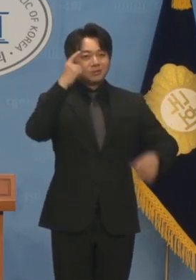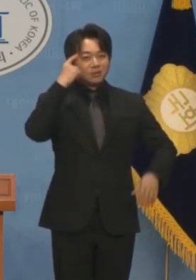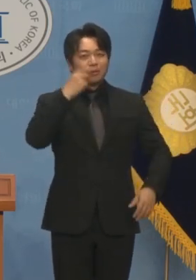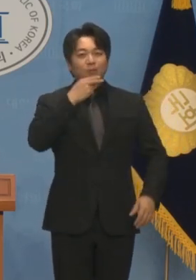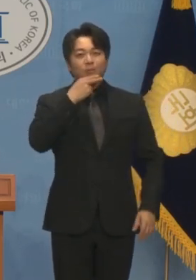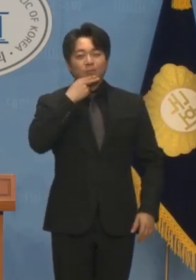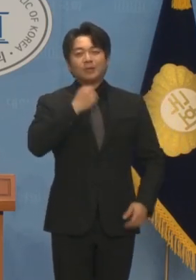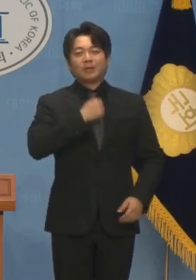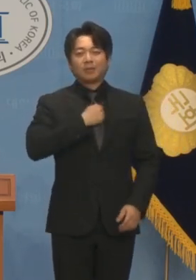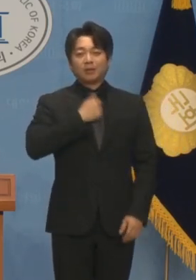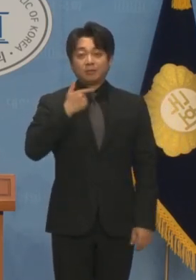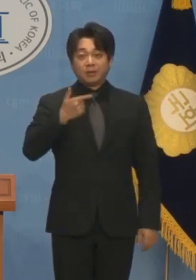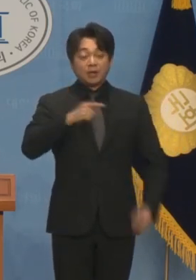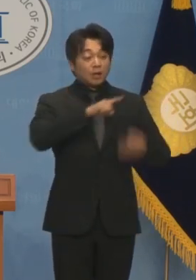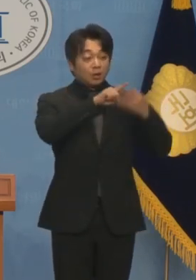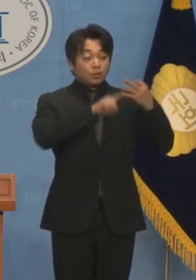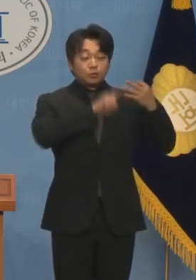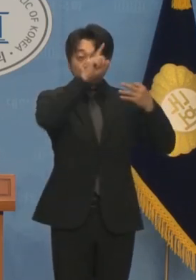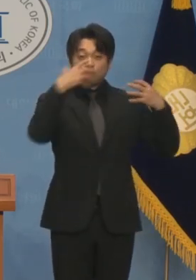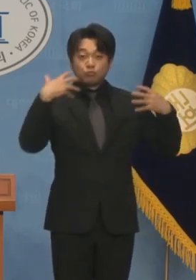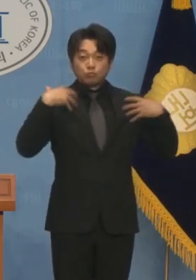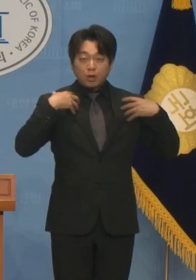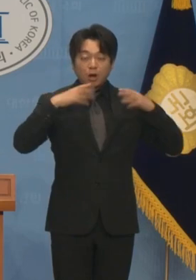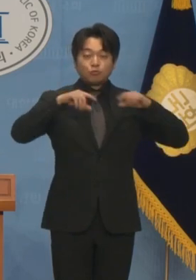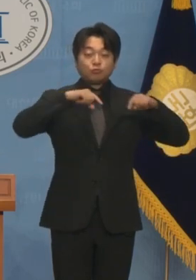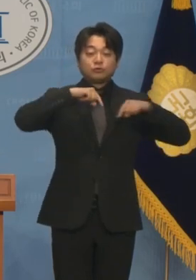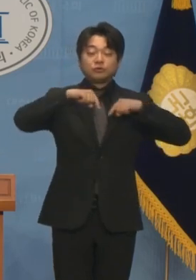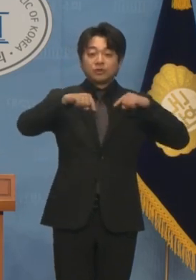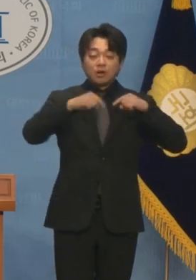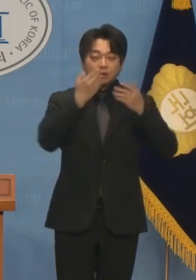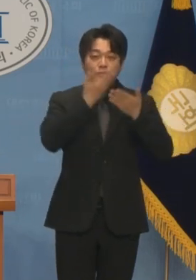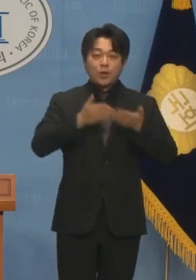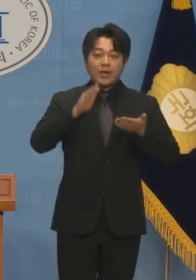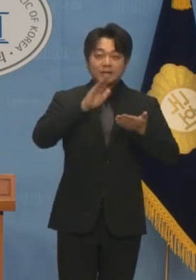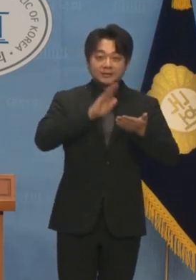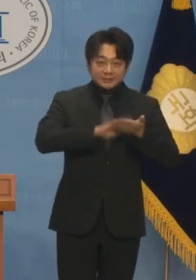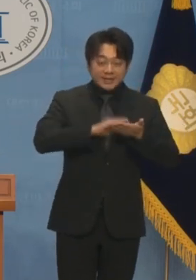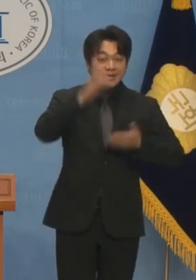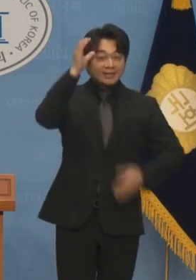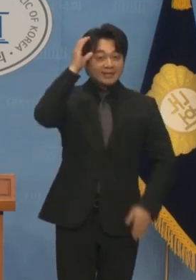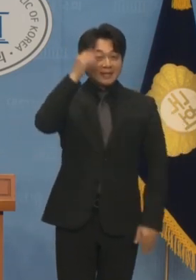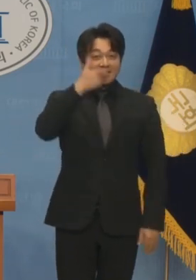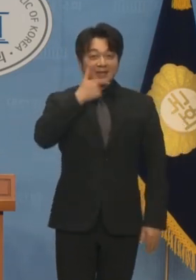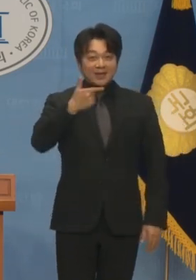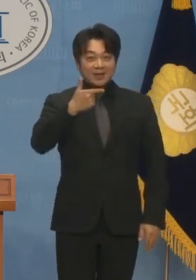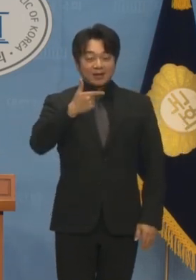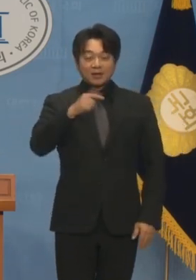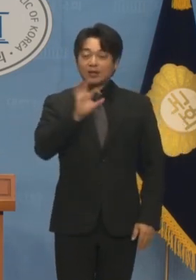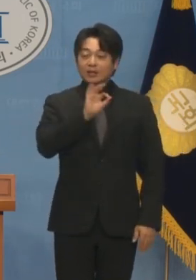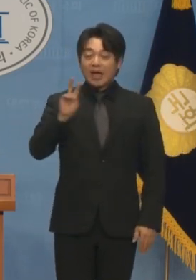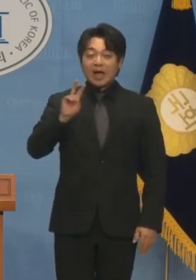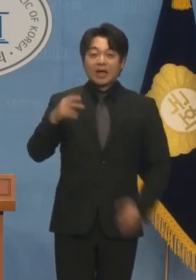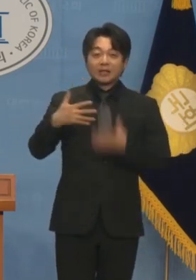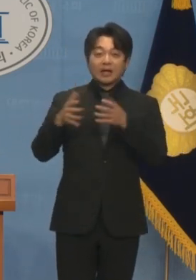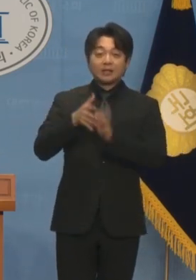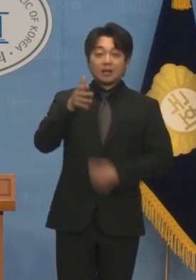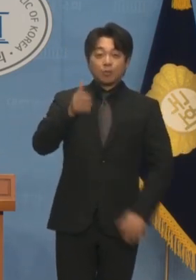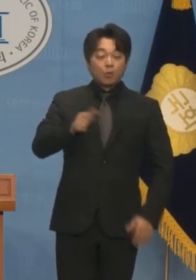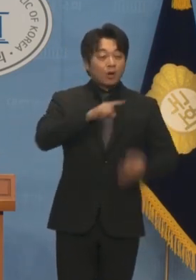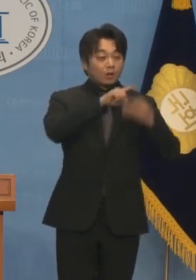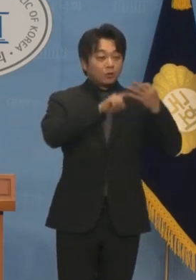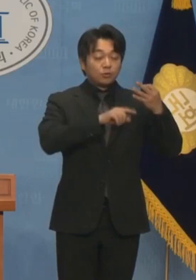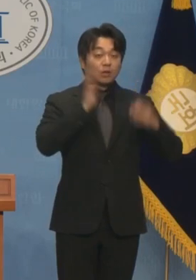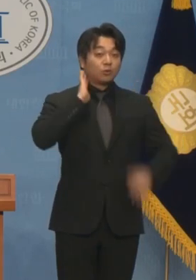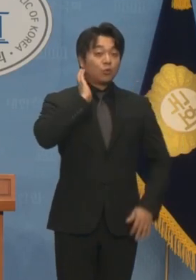윤석열 대통령의 국정쇄신 첫 발걸음으로 기대되었던 영수회담이 대통령실의